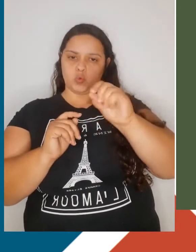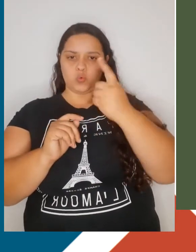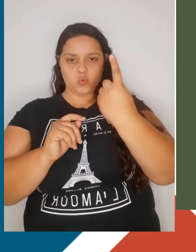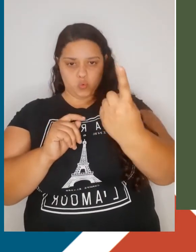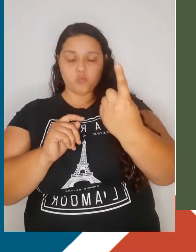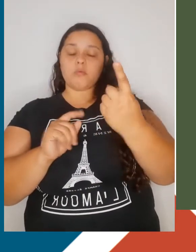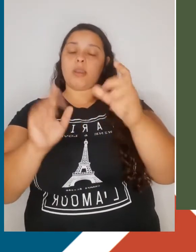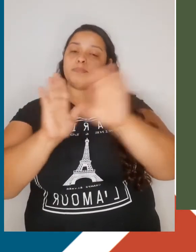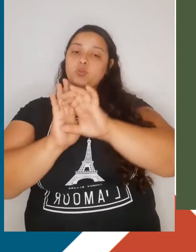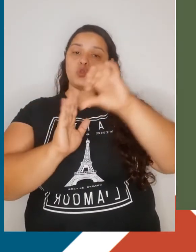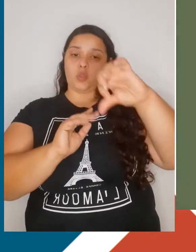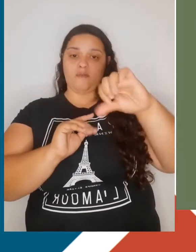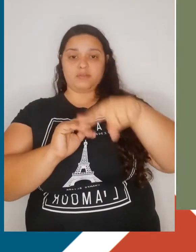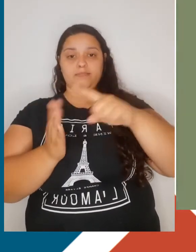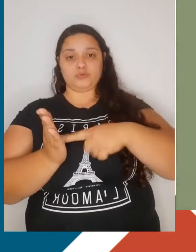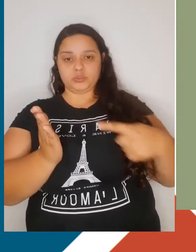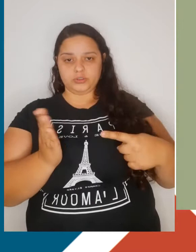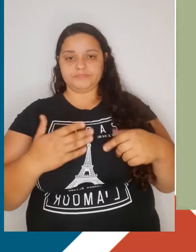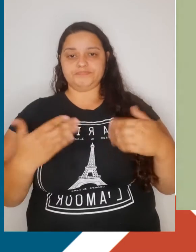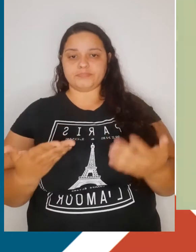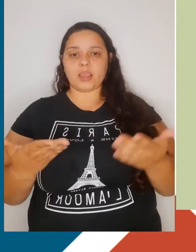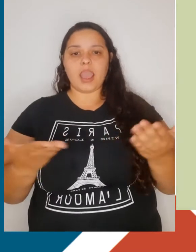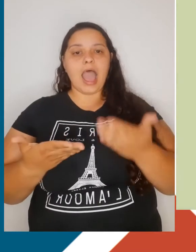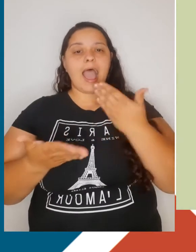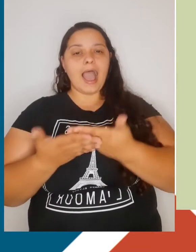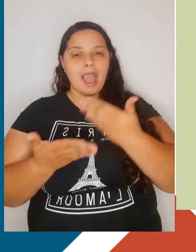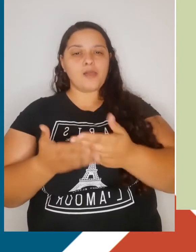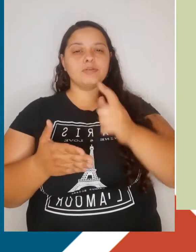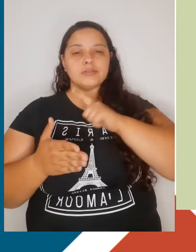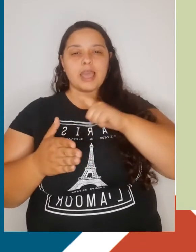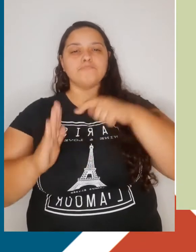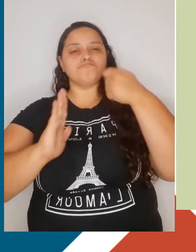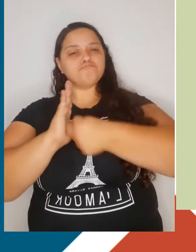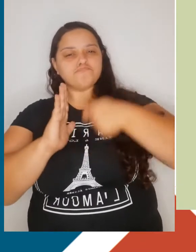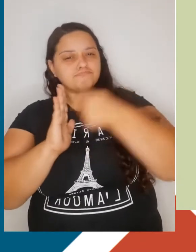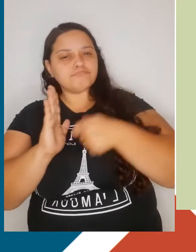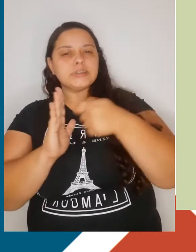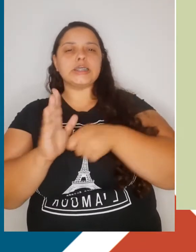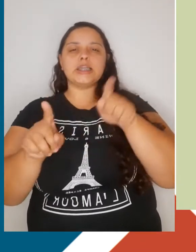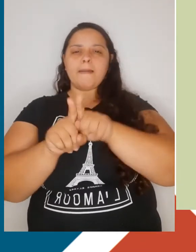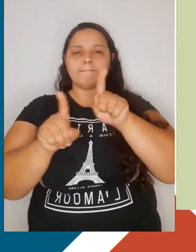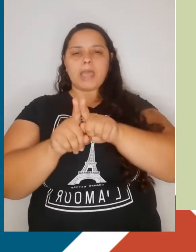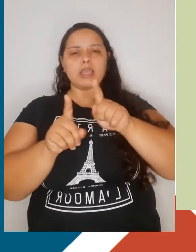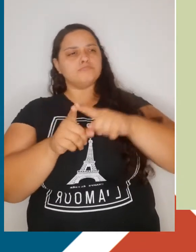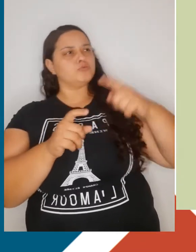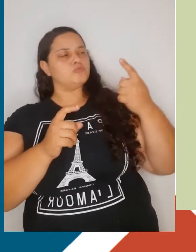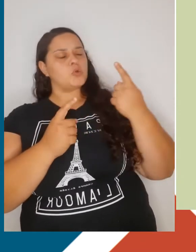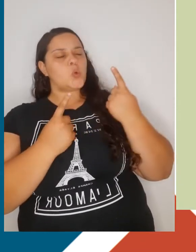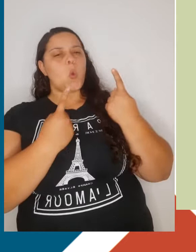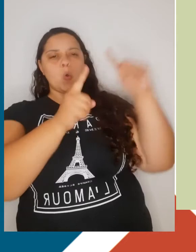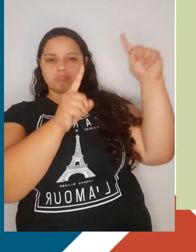1, capítulo 9 da apostila. Pois bem, nessa aula vamos falar sobre os movimentos de resistência